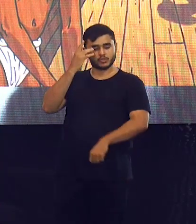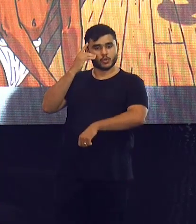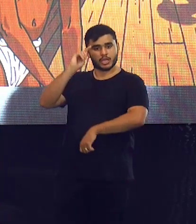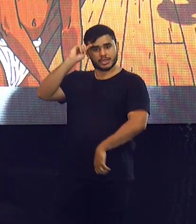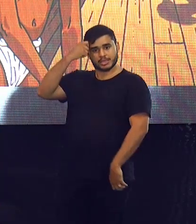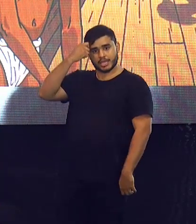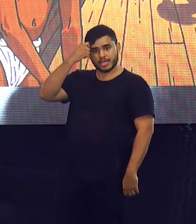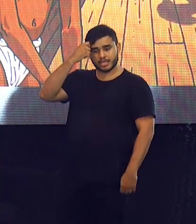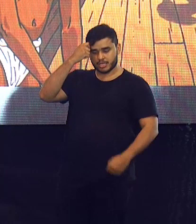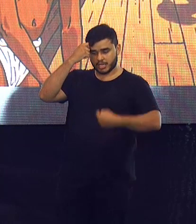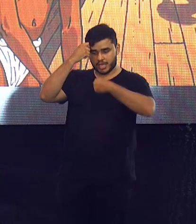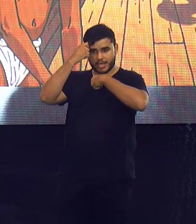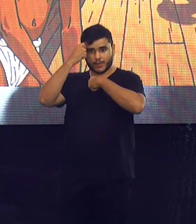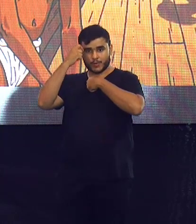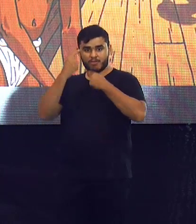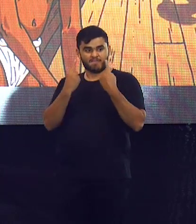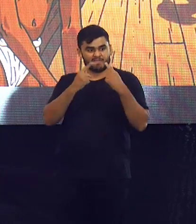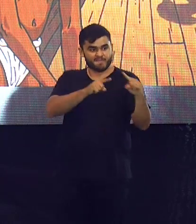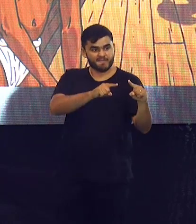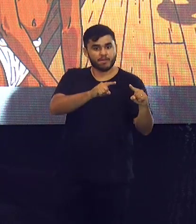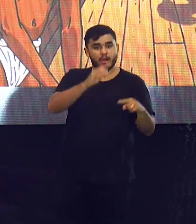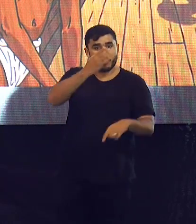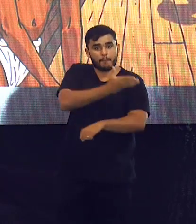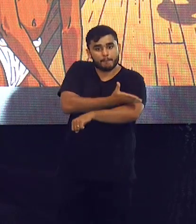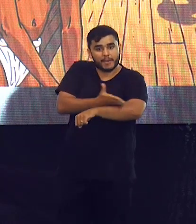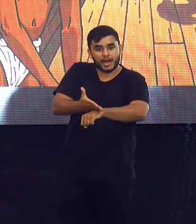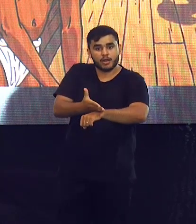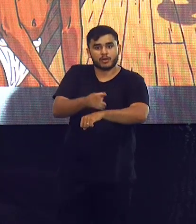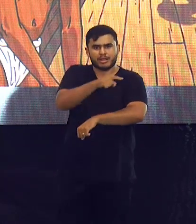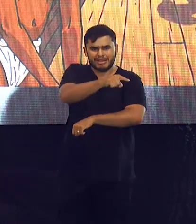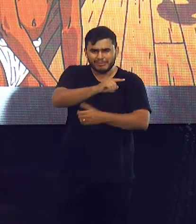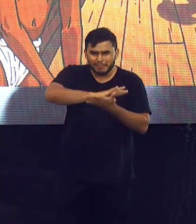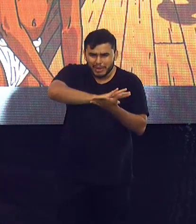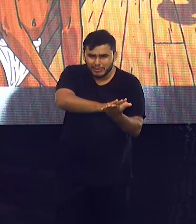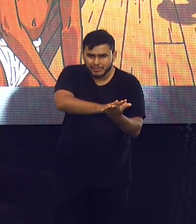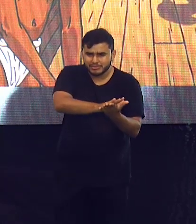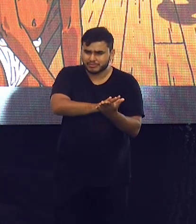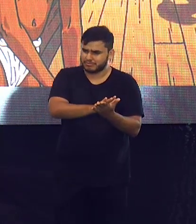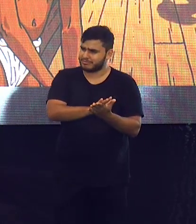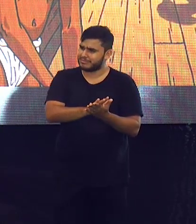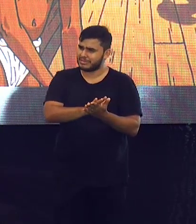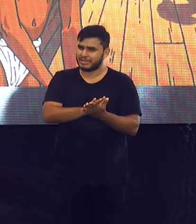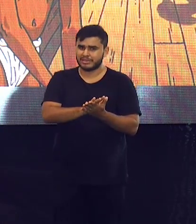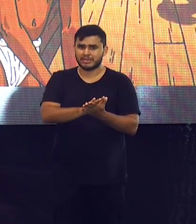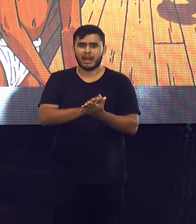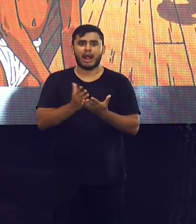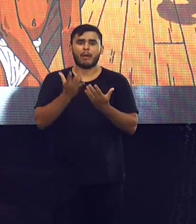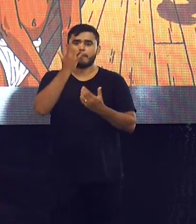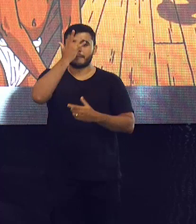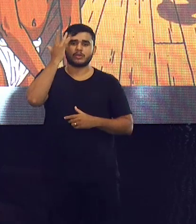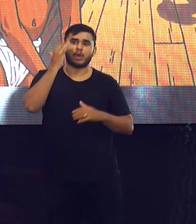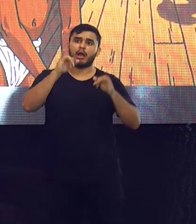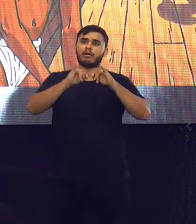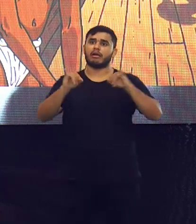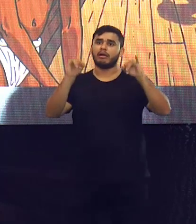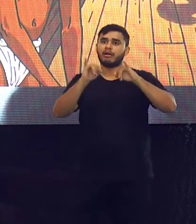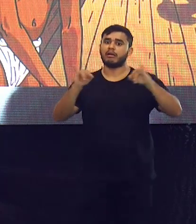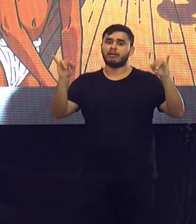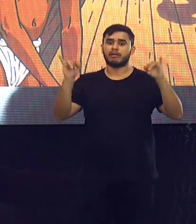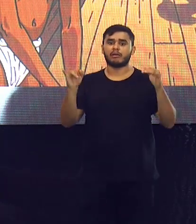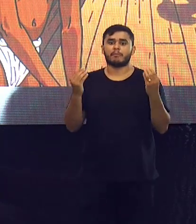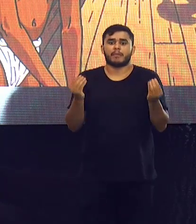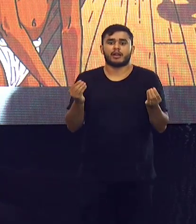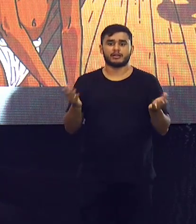o racismo contra o branco. E que o branco também é injustiçado. E aí, por conta disso,